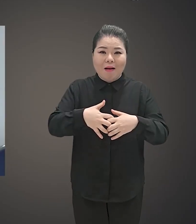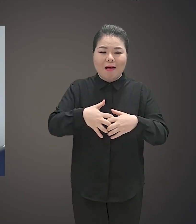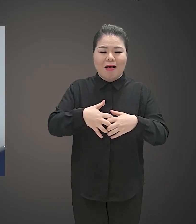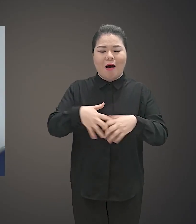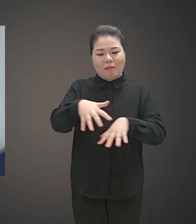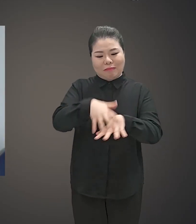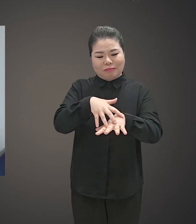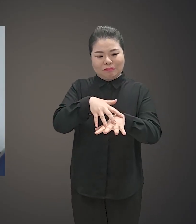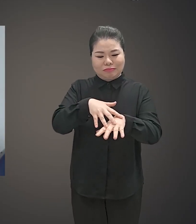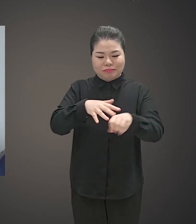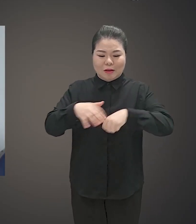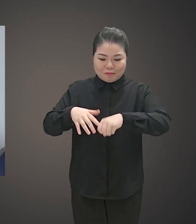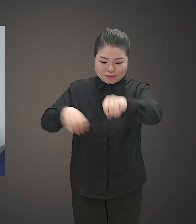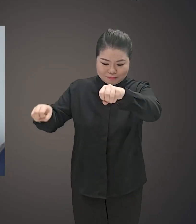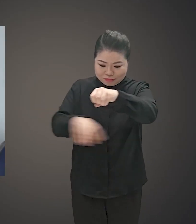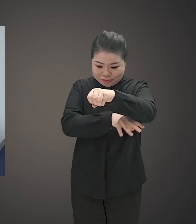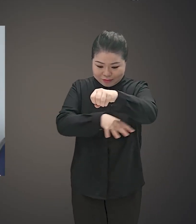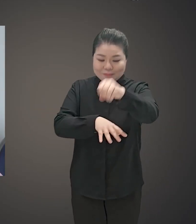짜는도 몰라.